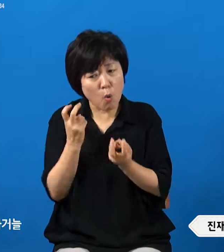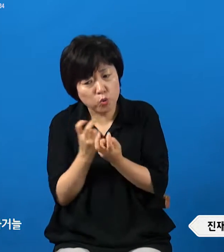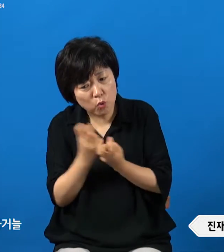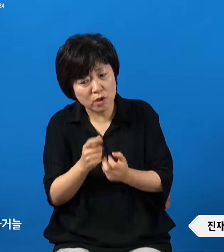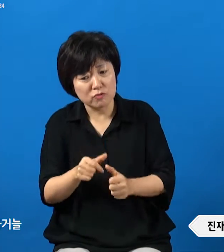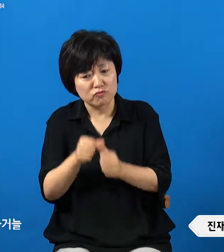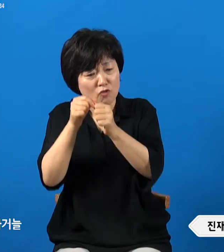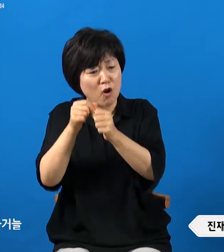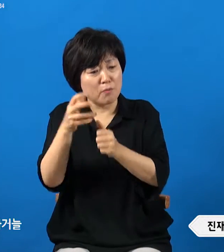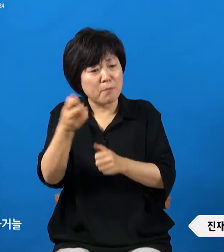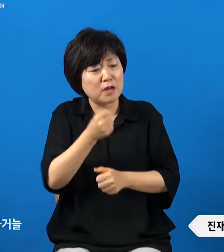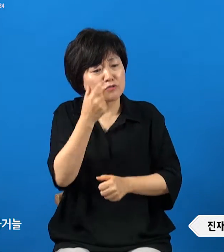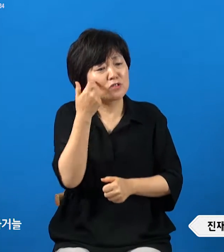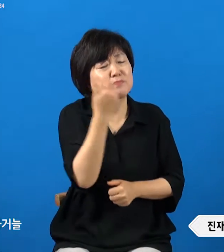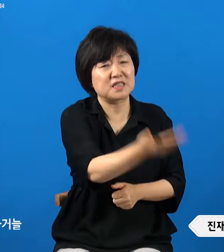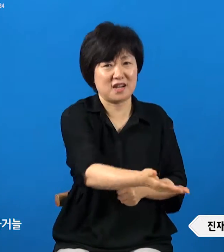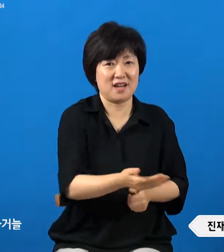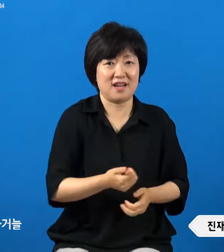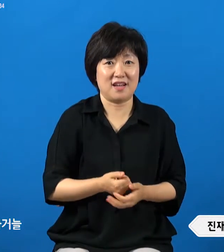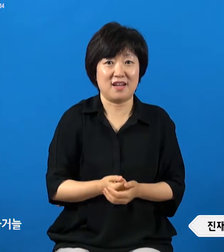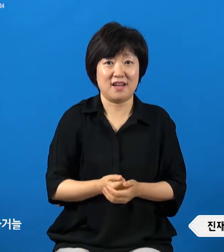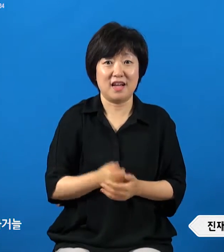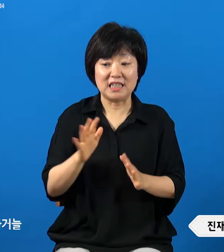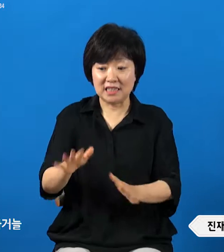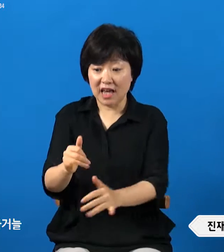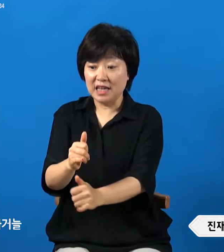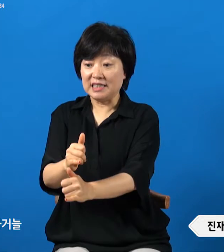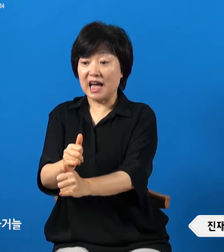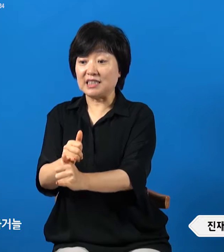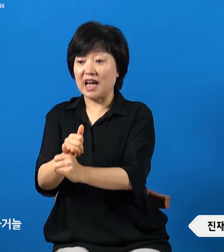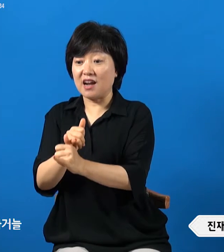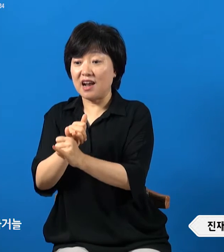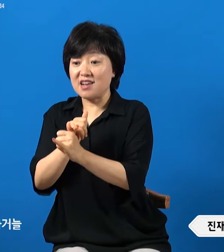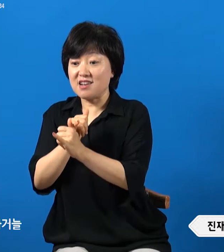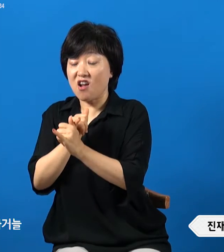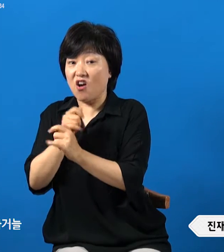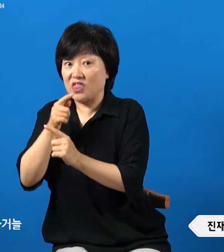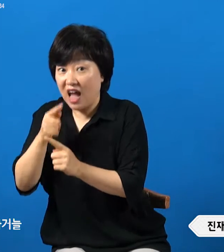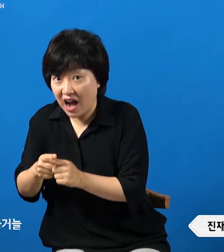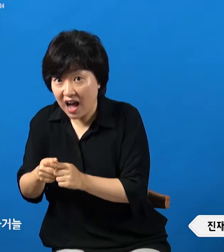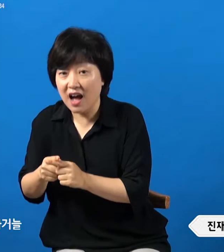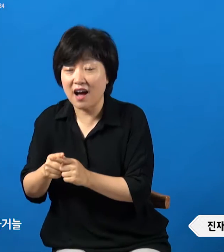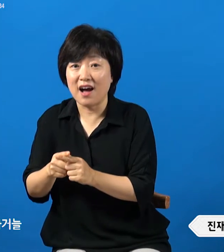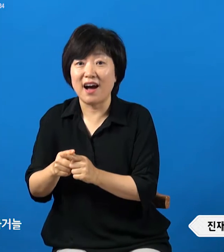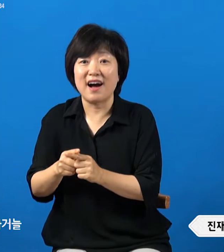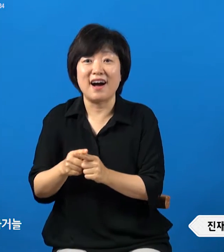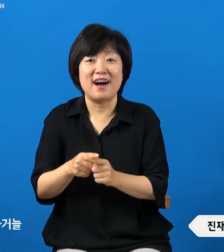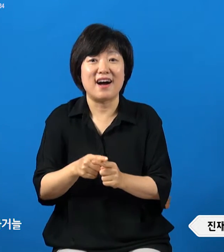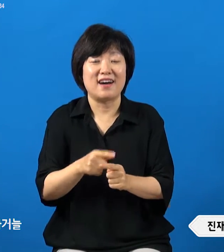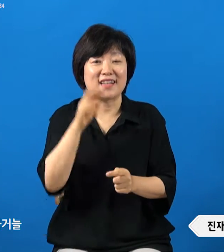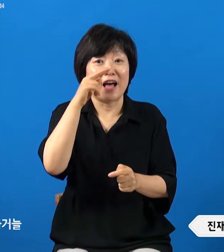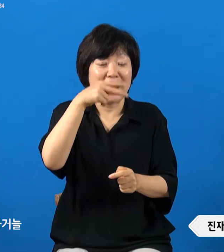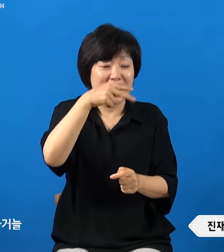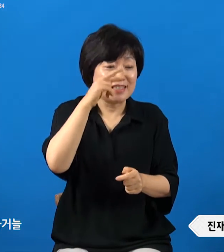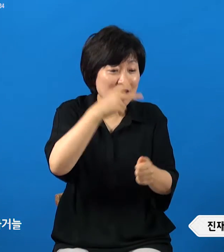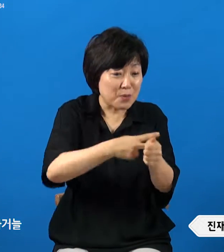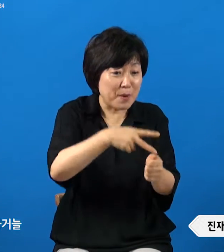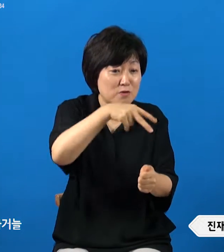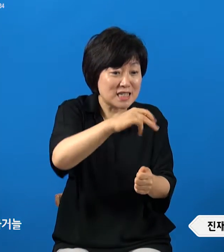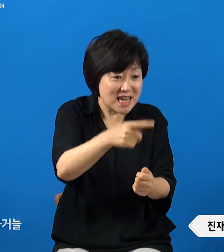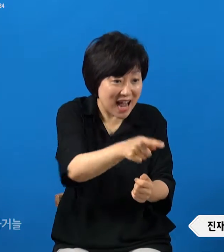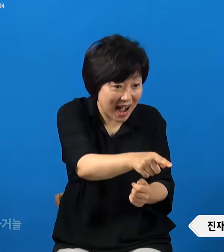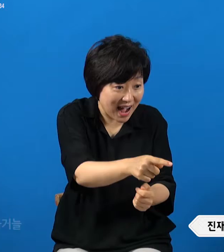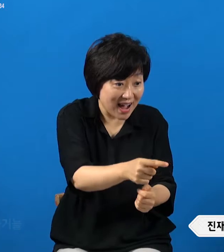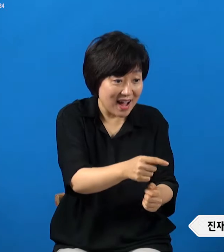받으리까 하거늘. 아니, 죽으려는 사람이 바로 그 자리에서 하나님을 만납니다. 그리고 하나님